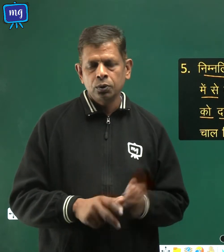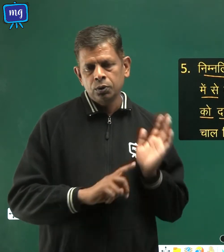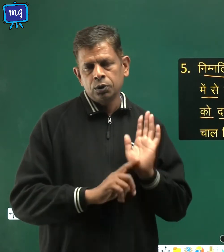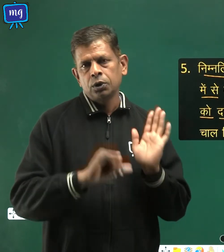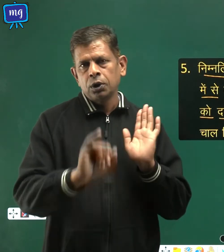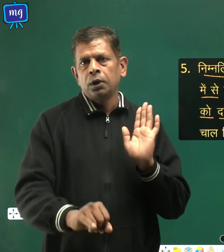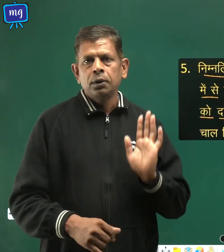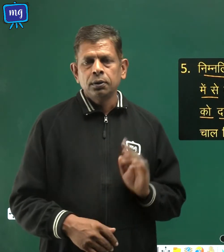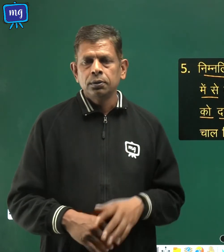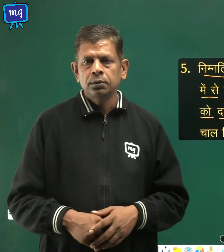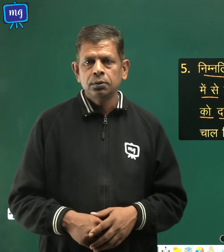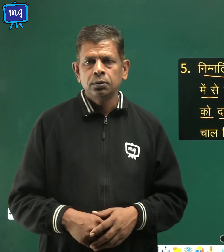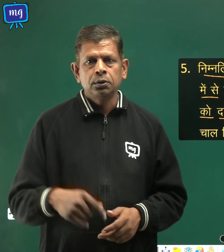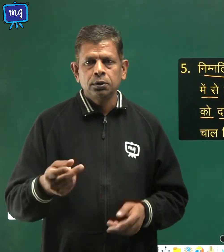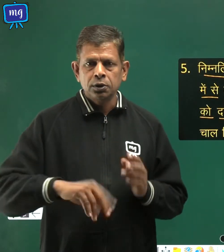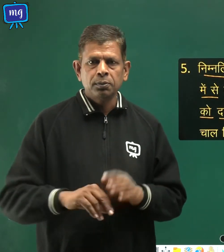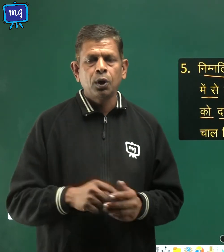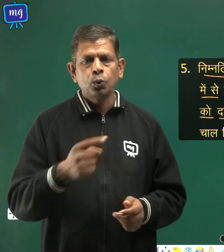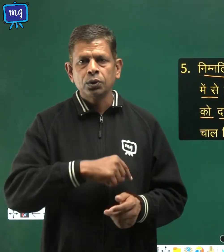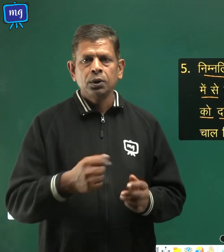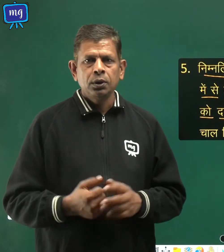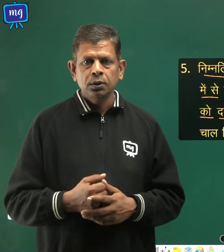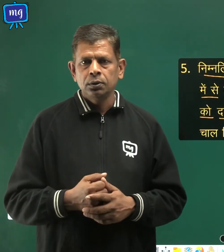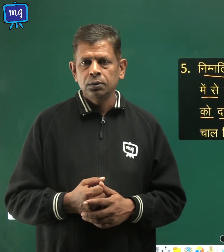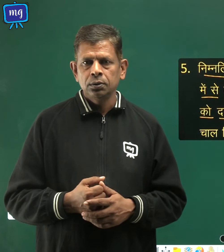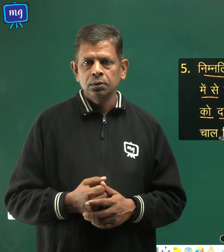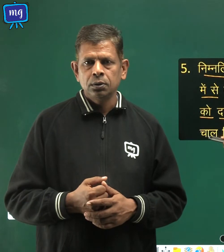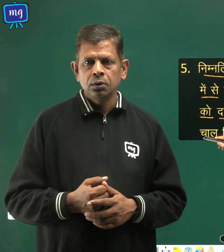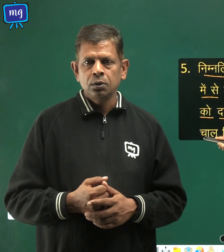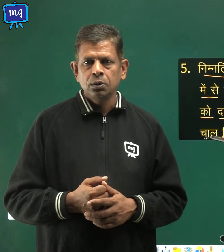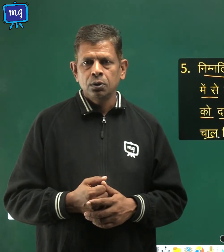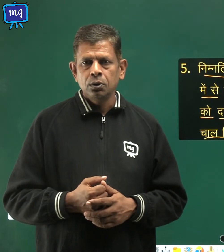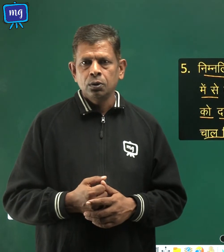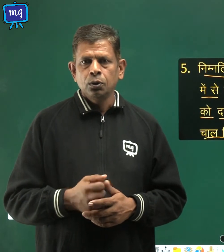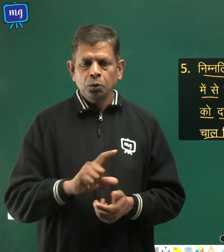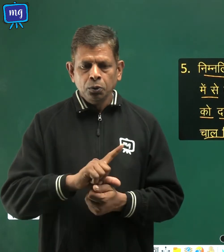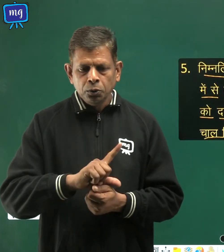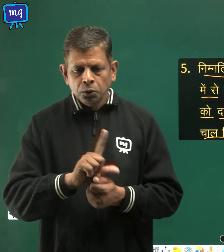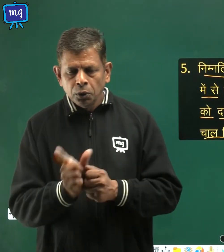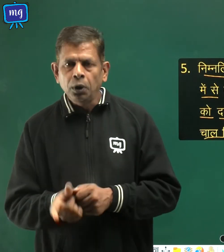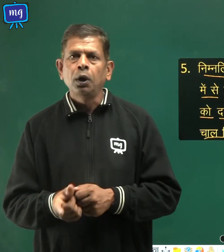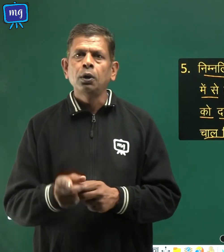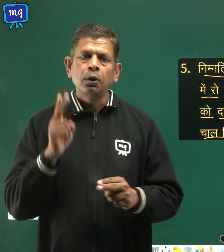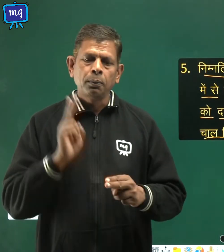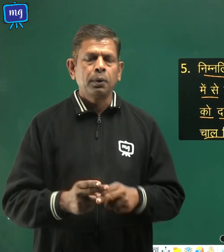दर्शाता है जिसमें उसकी चाल नियत नहीं है?